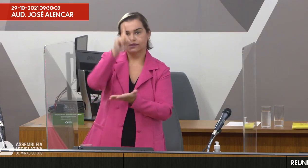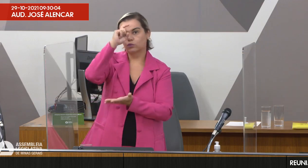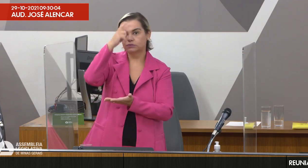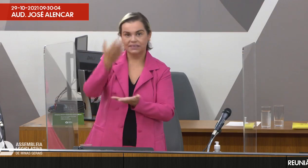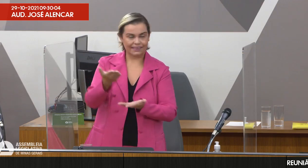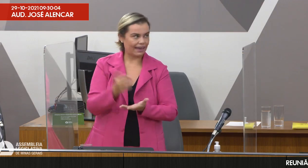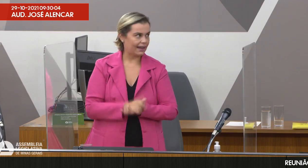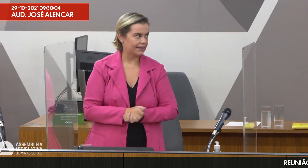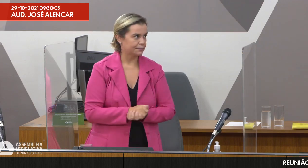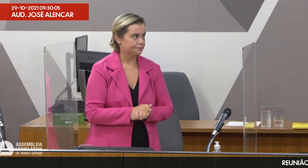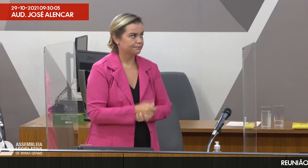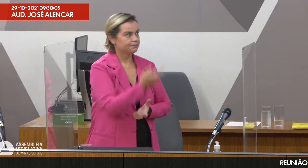internação hospitalar.